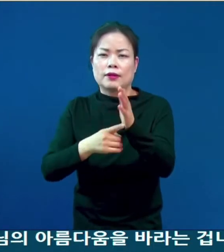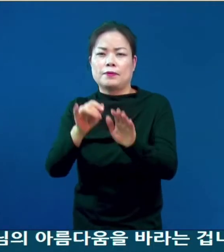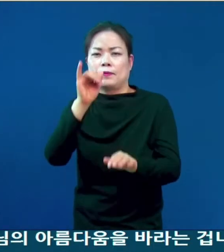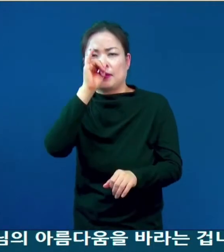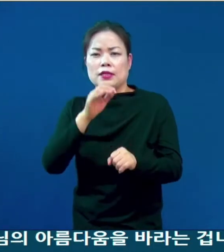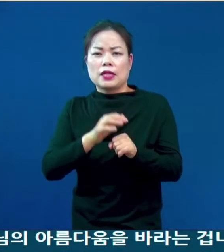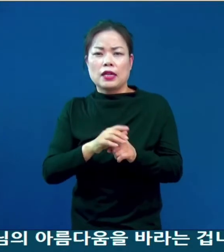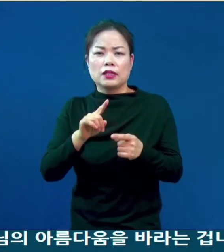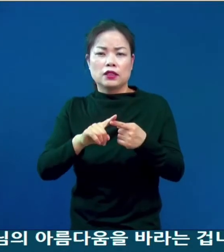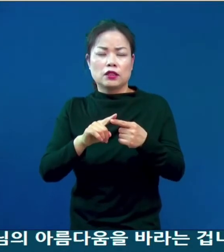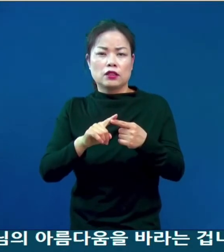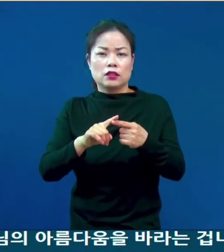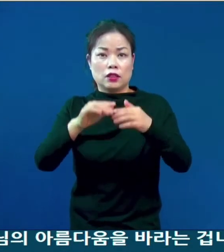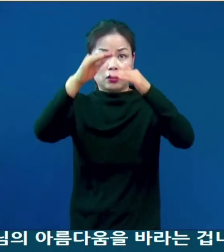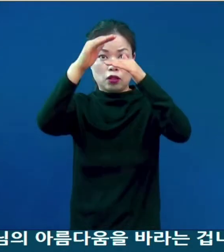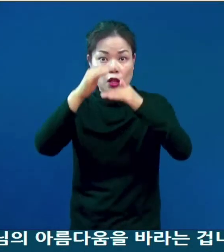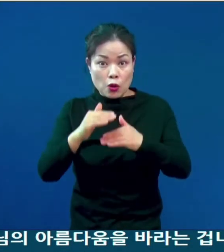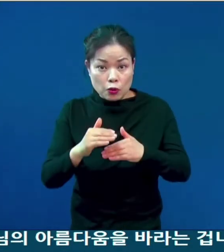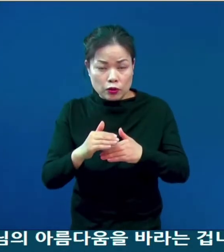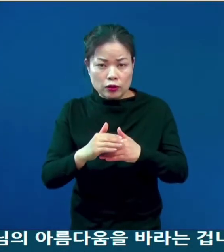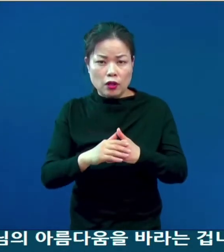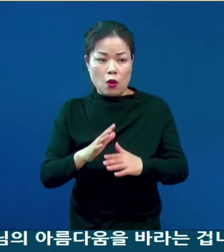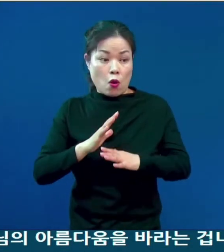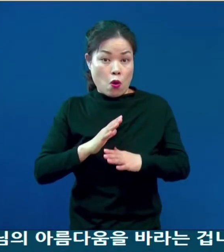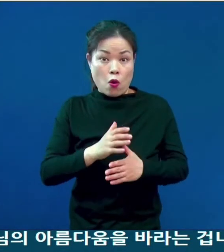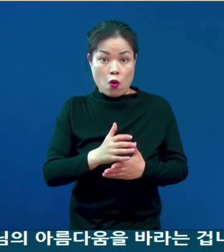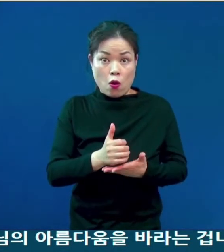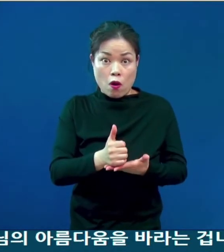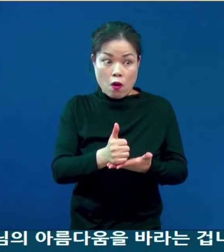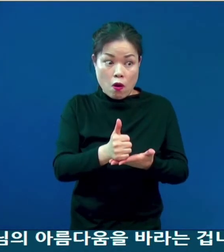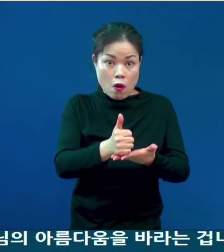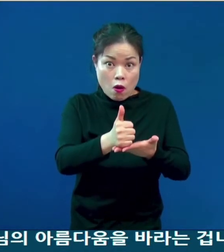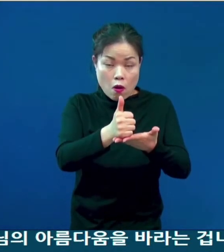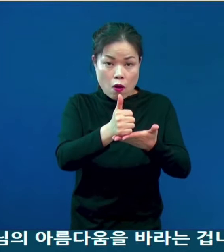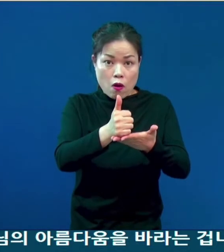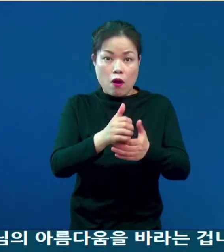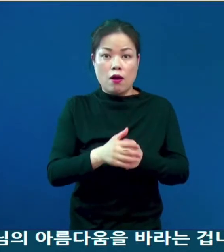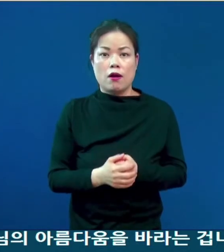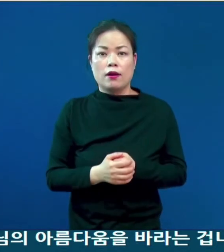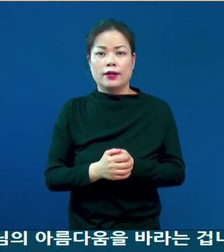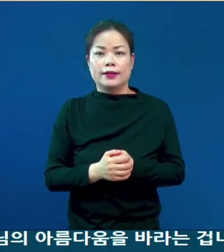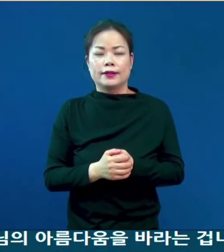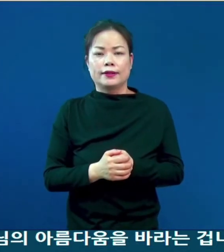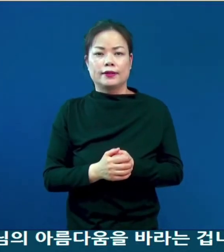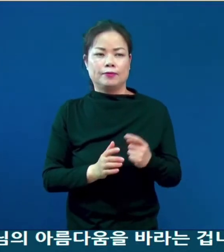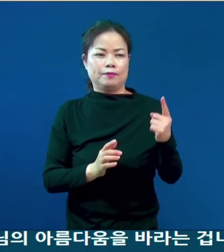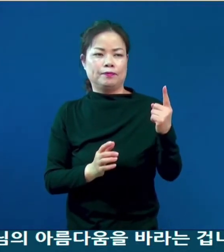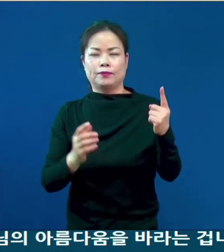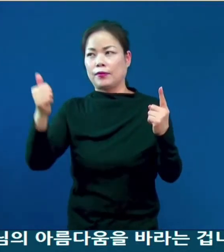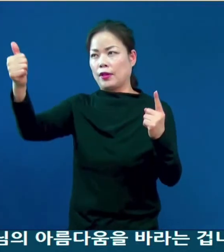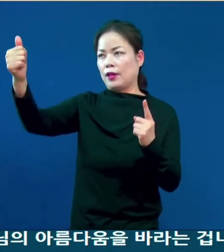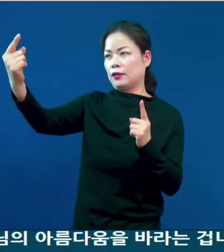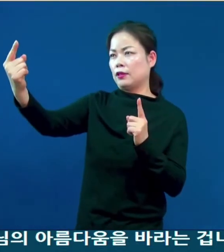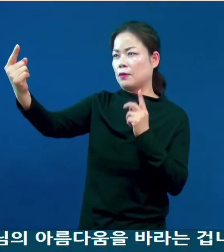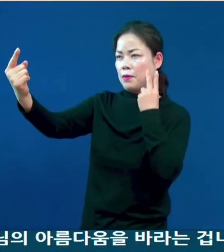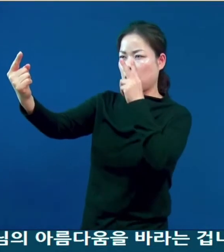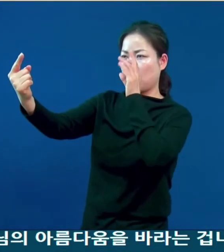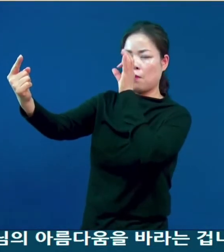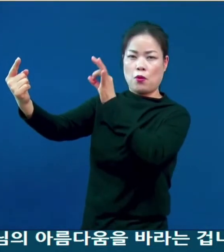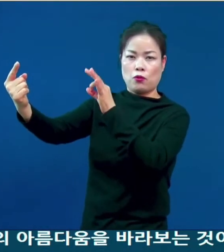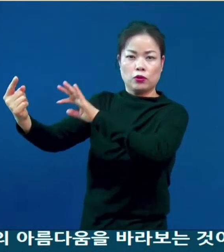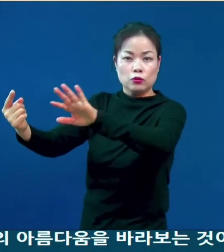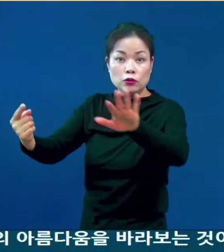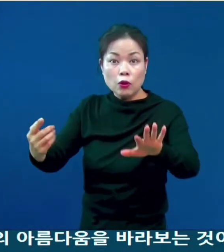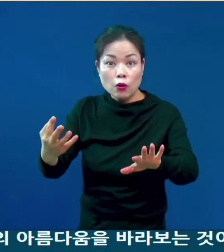말인데 이 구절에서는 어떤 경외감이나 경이로움을 가지고 대상을 바라본다는 표현입니다. 여러분,